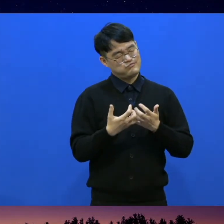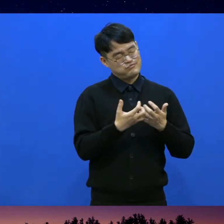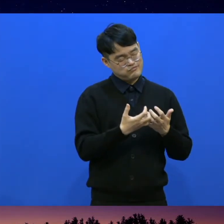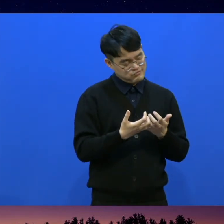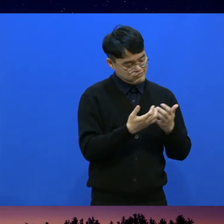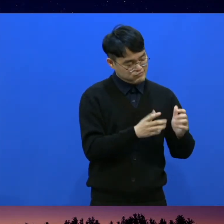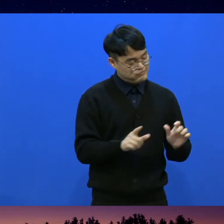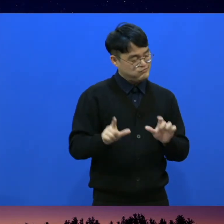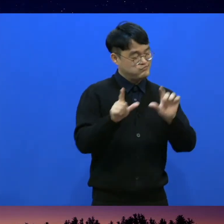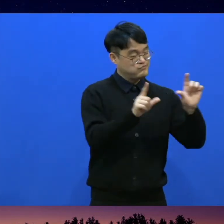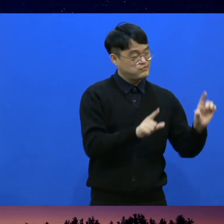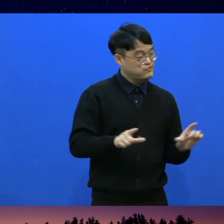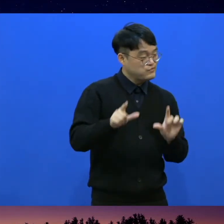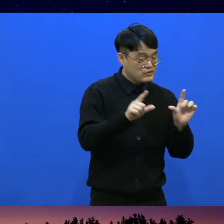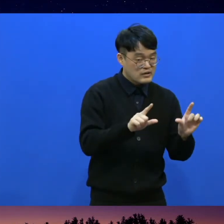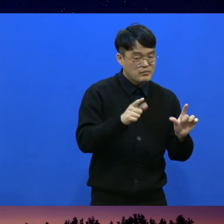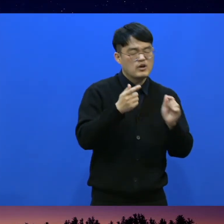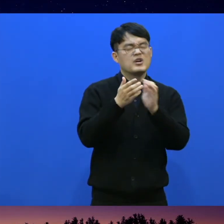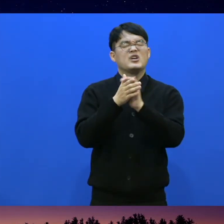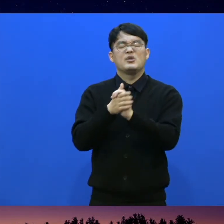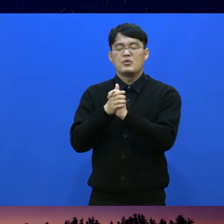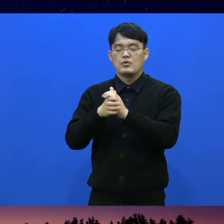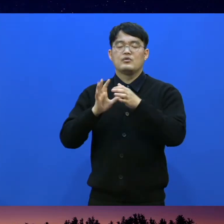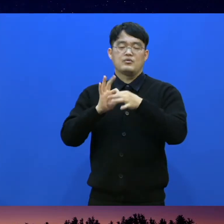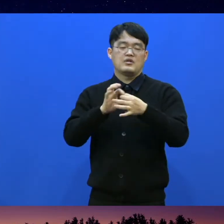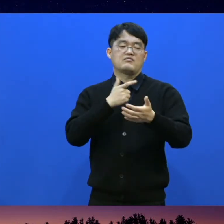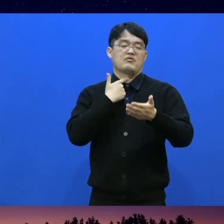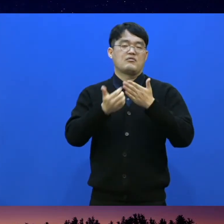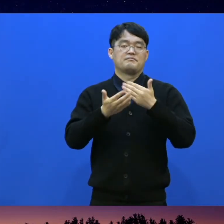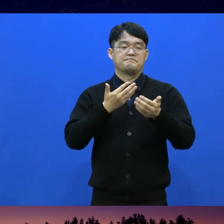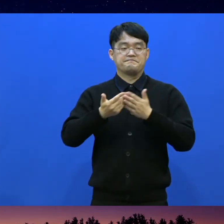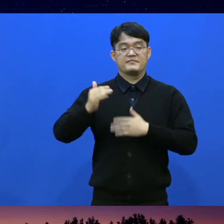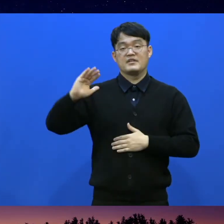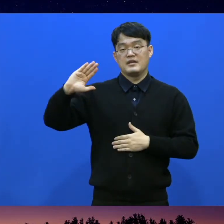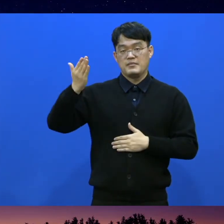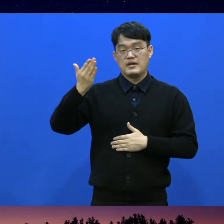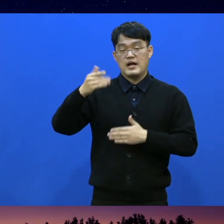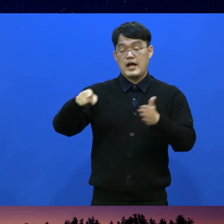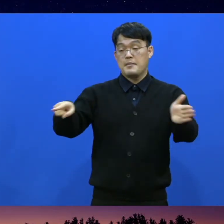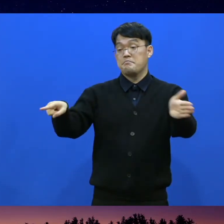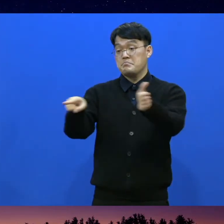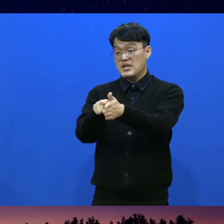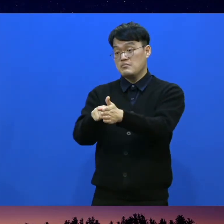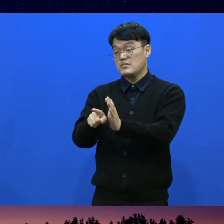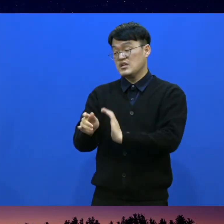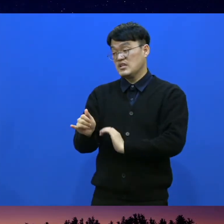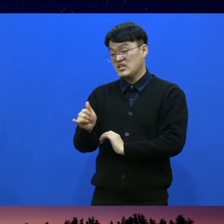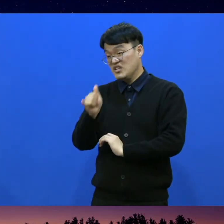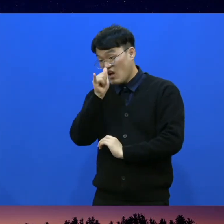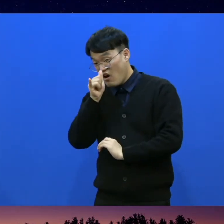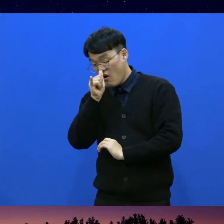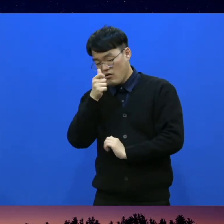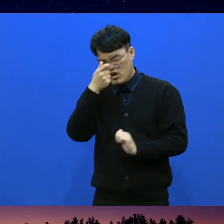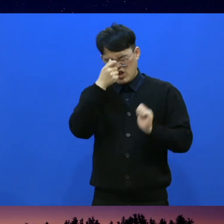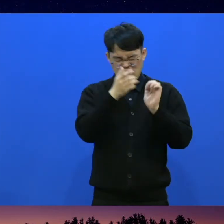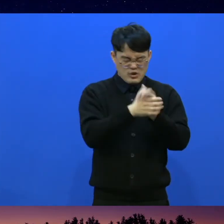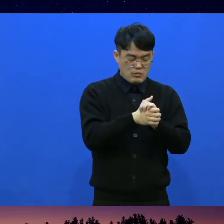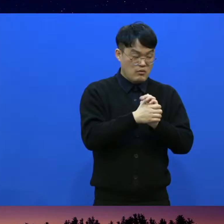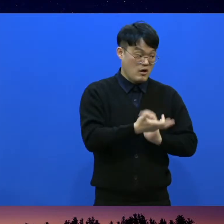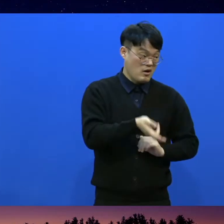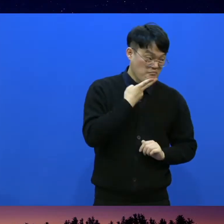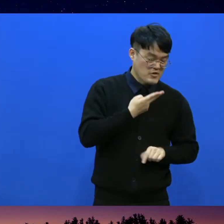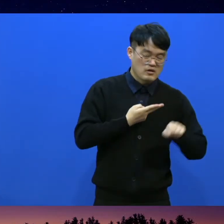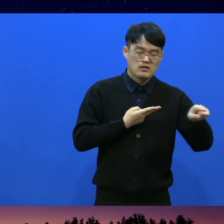믿음의 삶은 기도를 통해서 구체적으로 경험하는 것입니다. 믿음이 있는데 기도하지 않는다. 그건